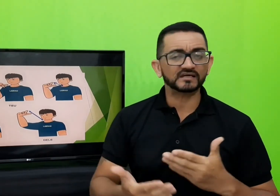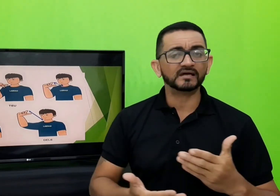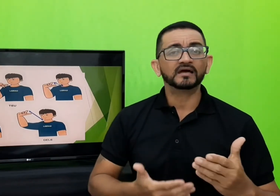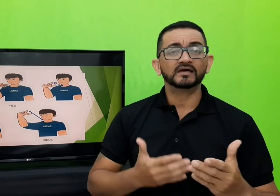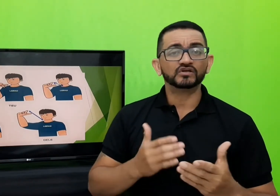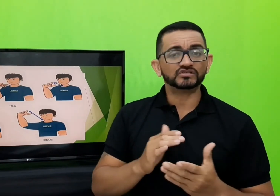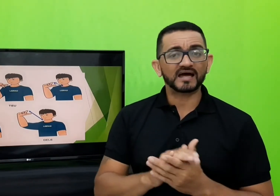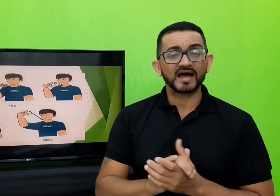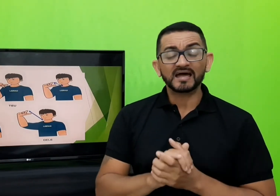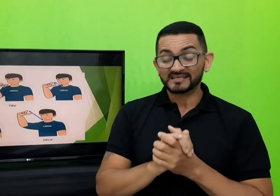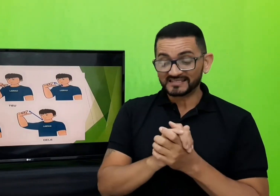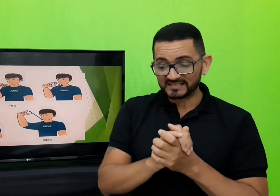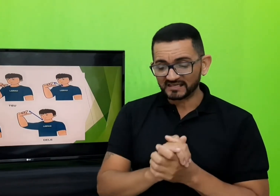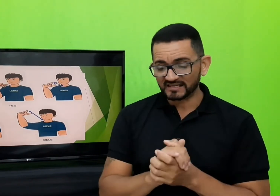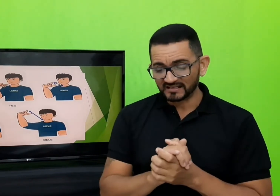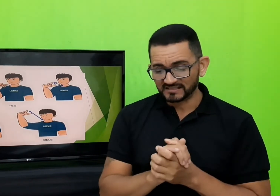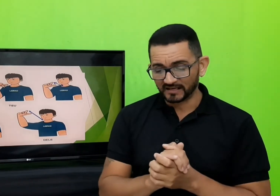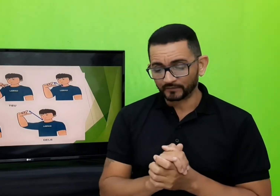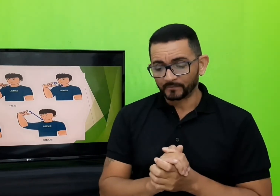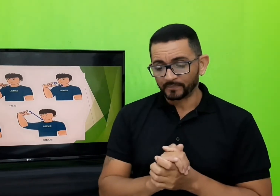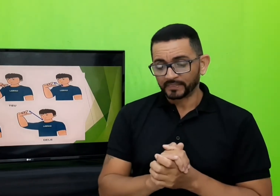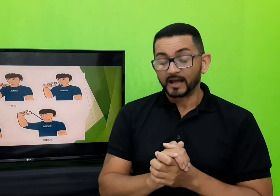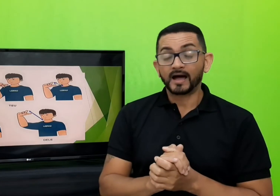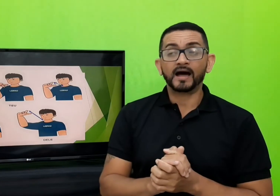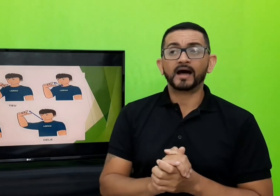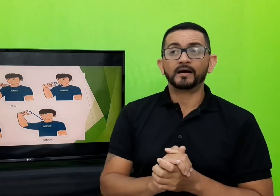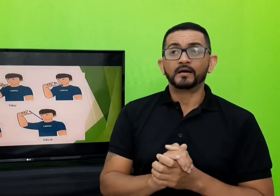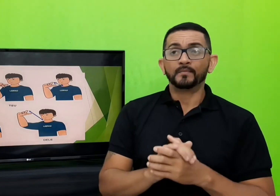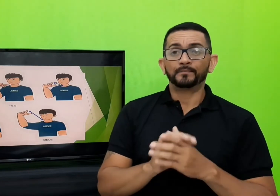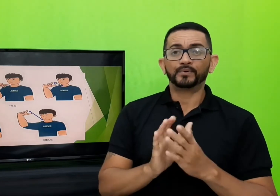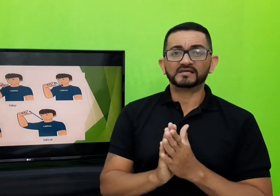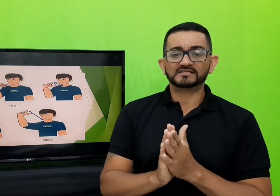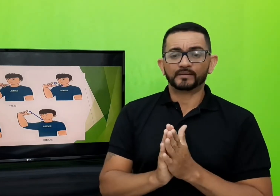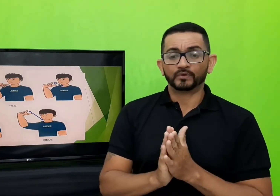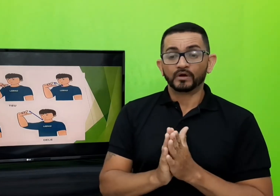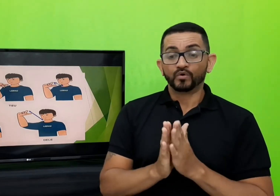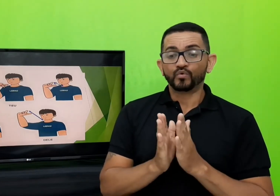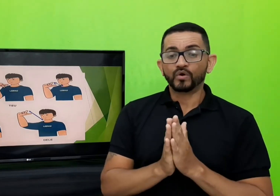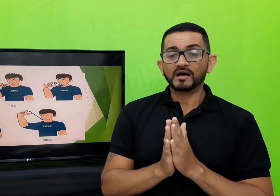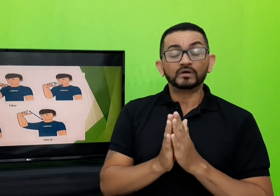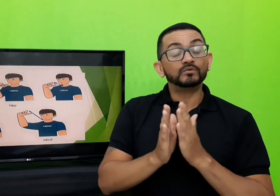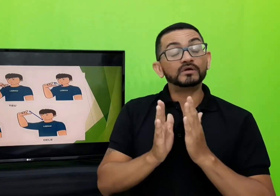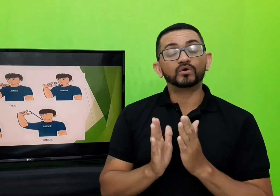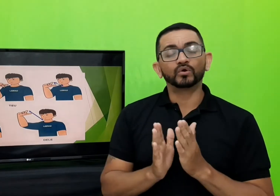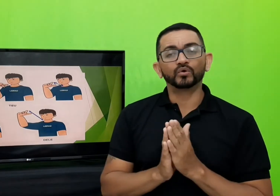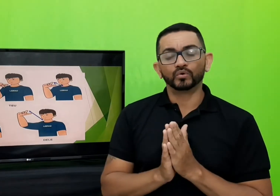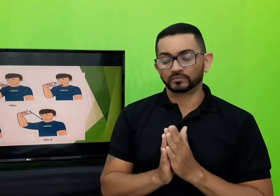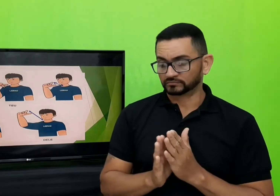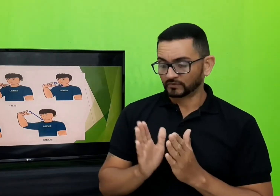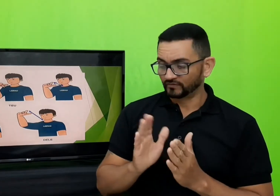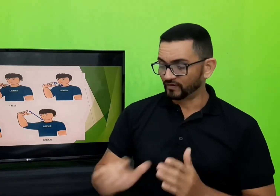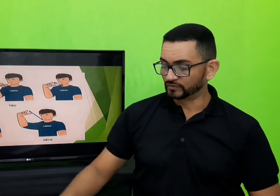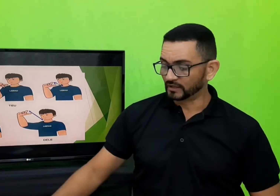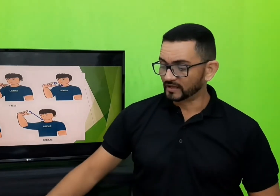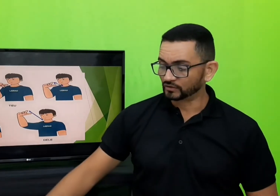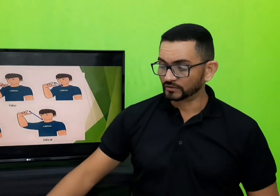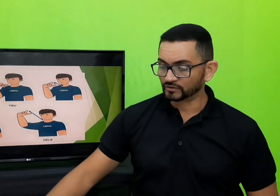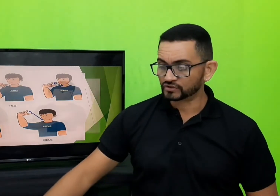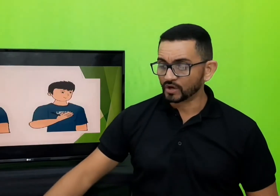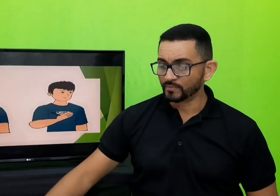você está sinalizando. Por exemplo, quando eu me incluo, retornando só um